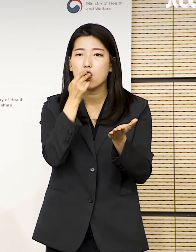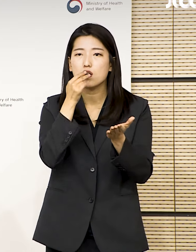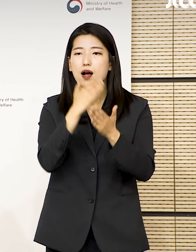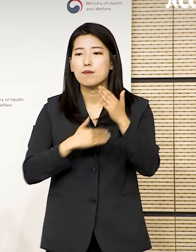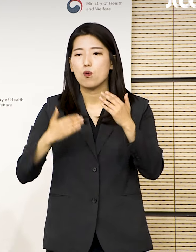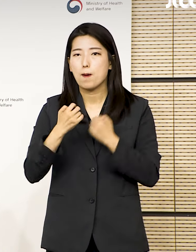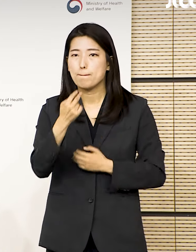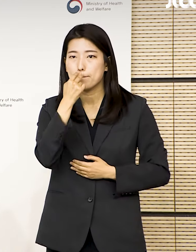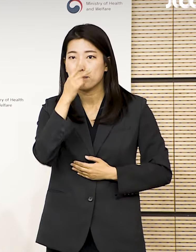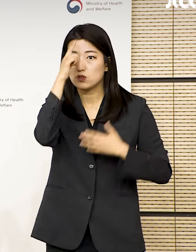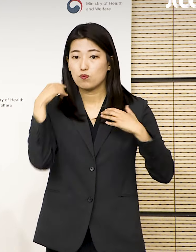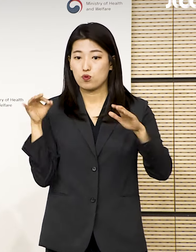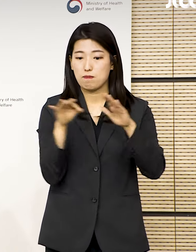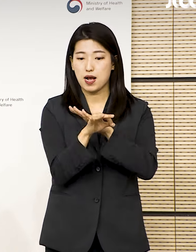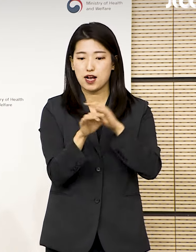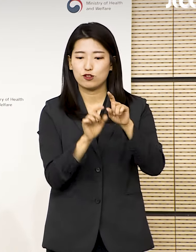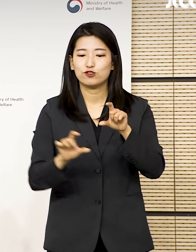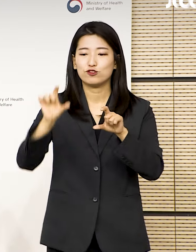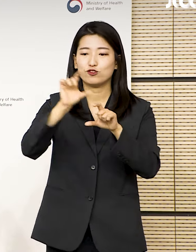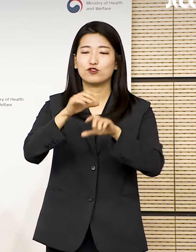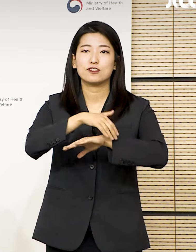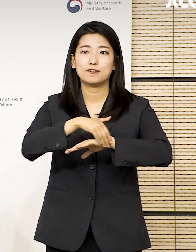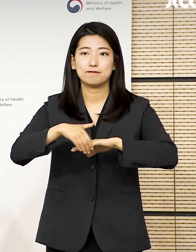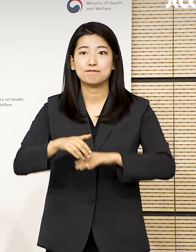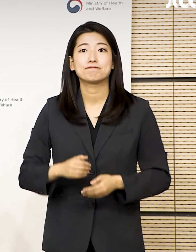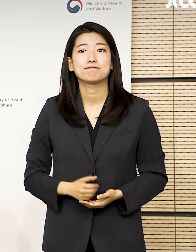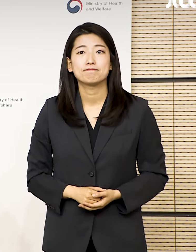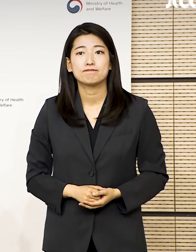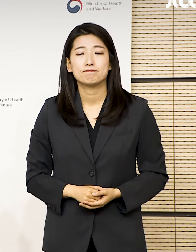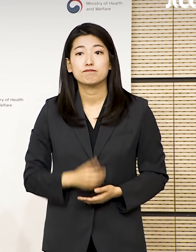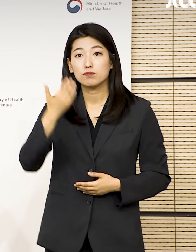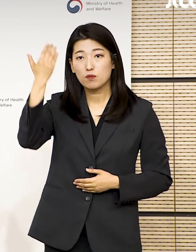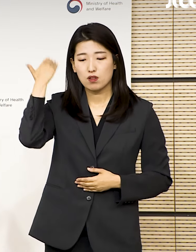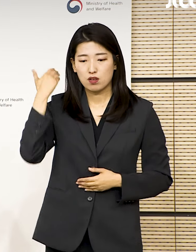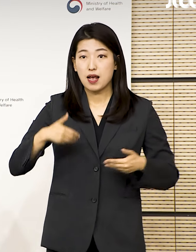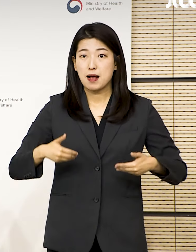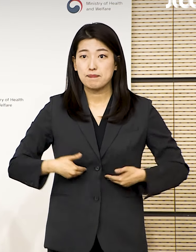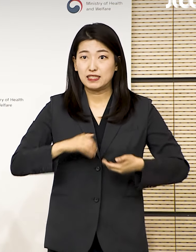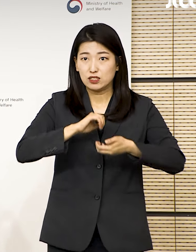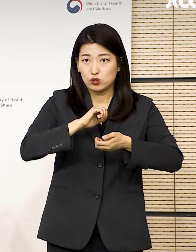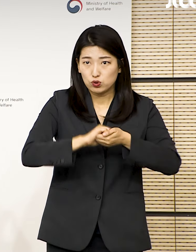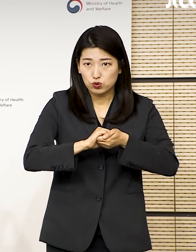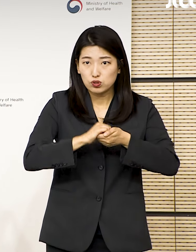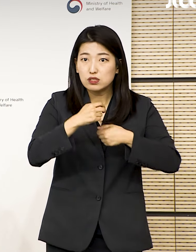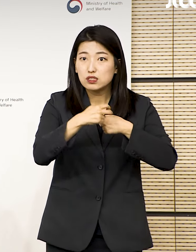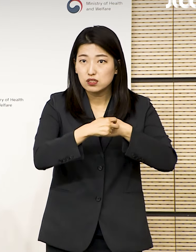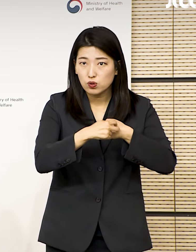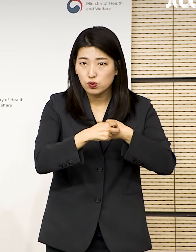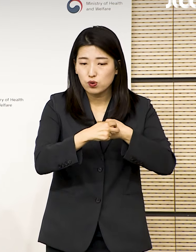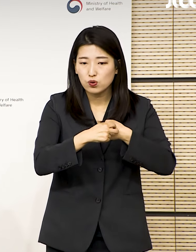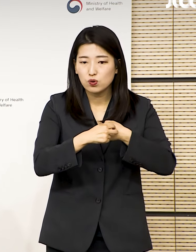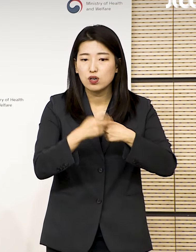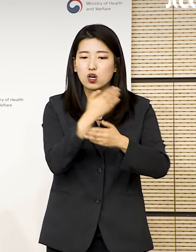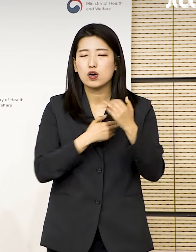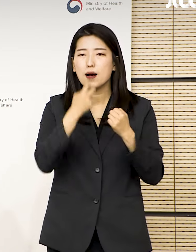논의하였습니다 정부는 필수에 대한 건강보험 보상 강화를 신속 추진 과제로 지정하고 현장에서 체감할